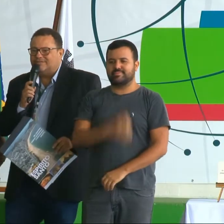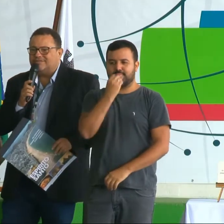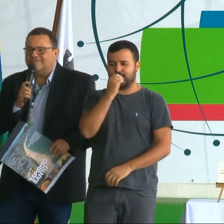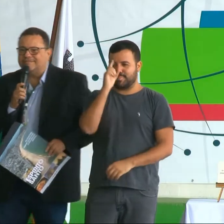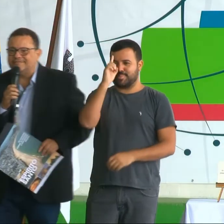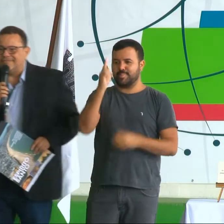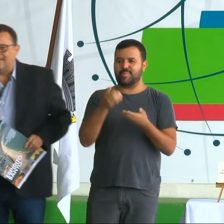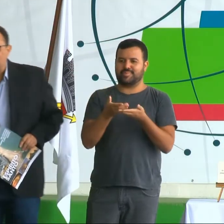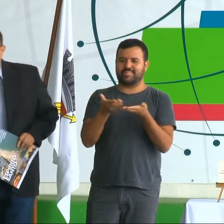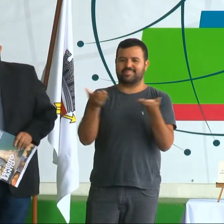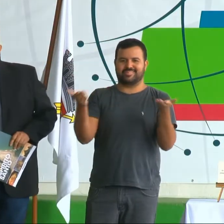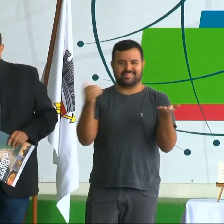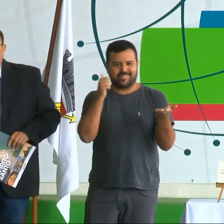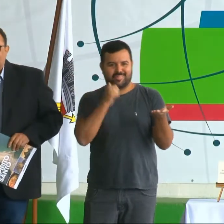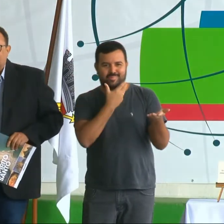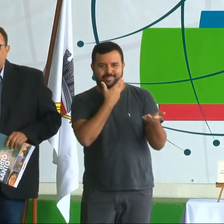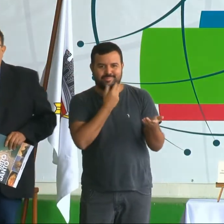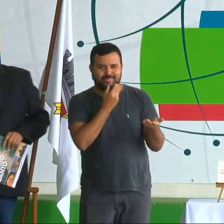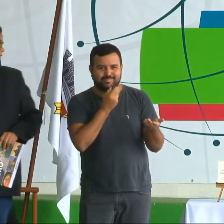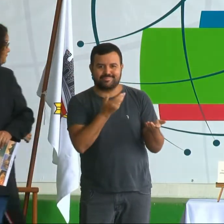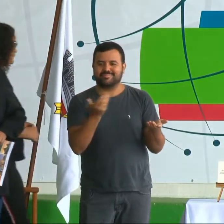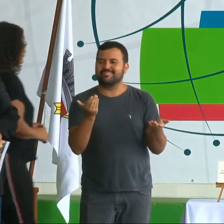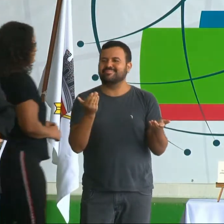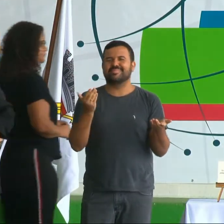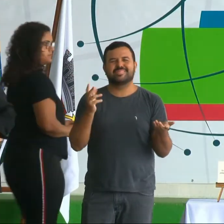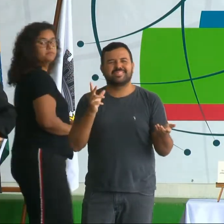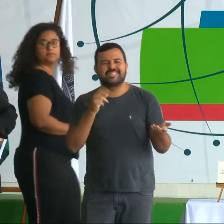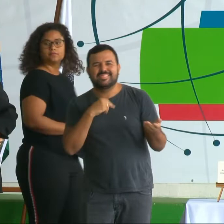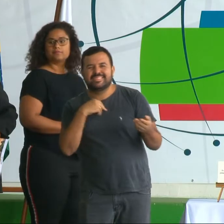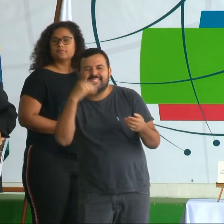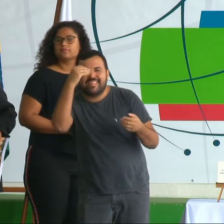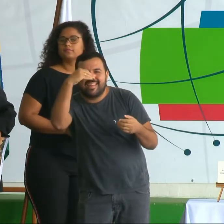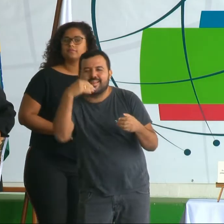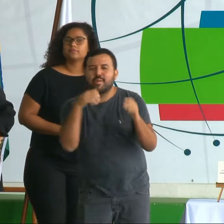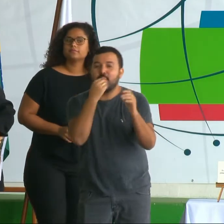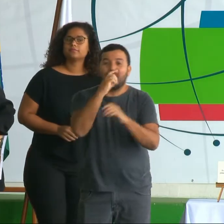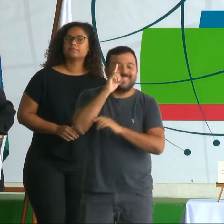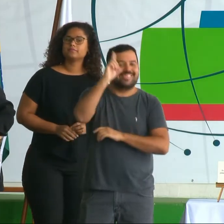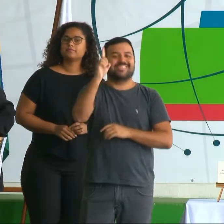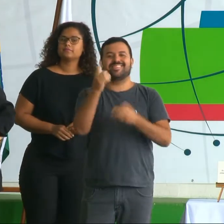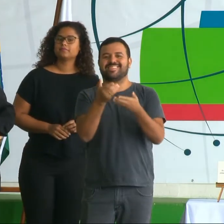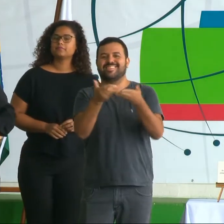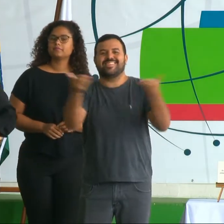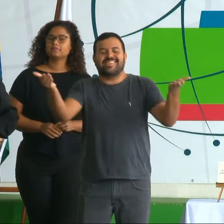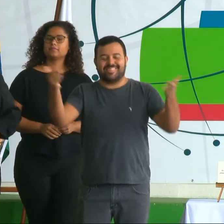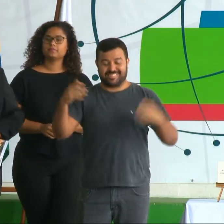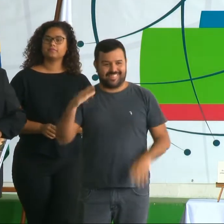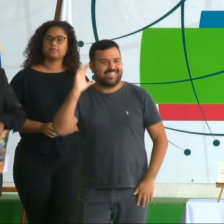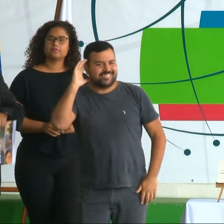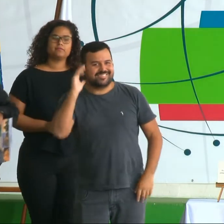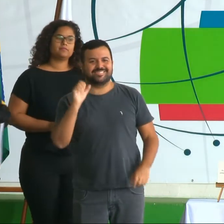Bom dia a todos e a todas. Ih, já está muito fraquinho. Bom dia a todos e a todas.